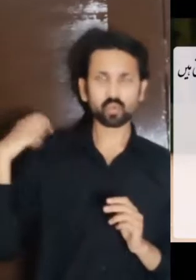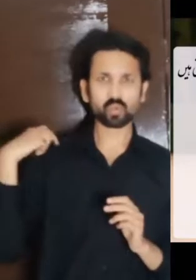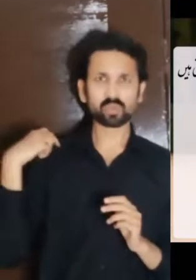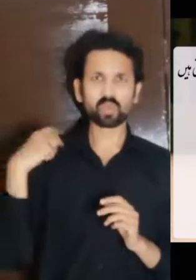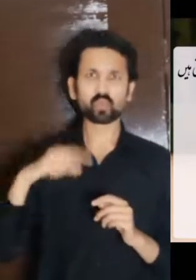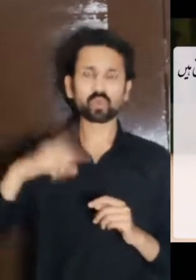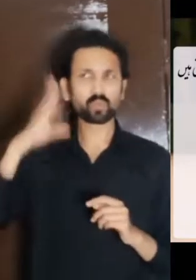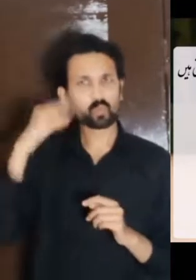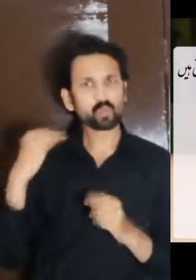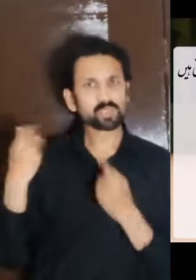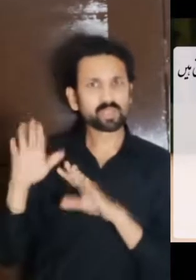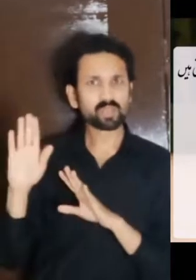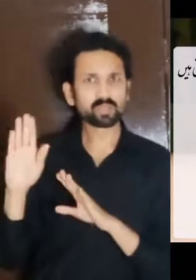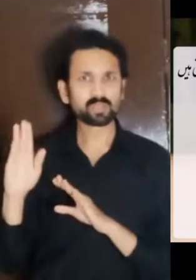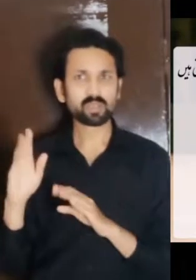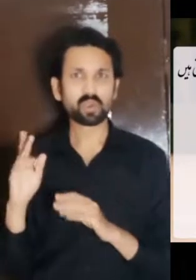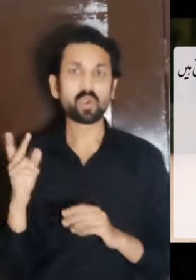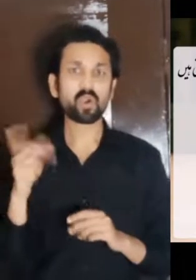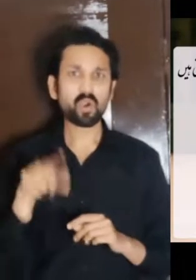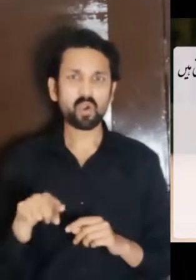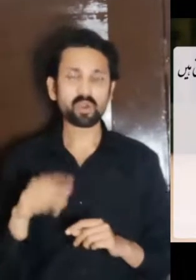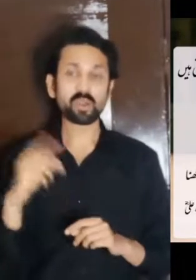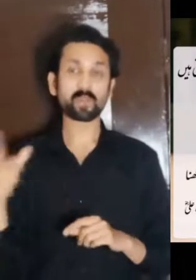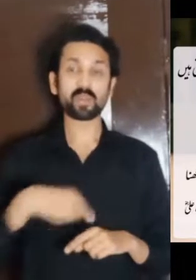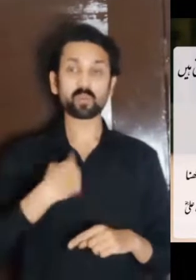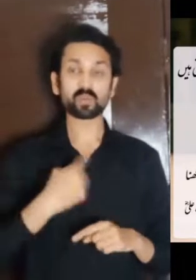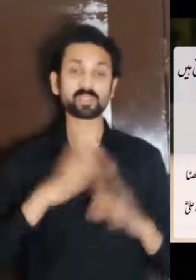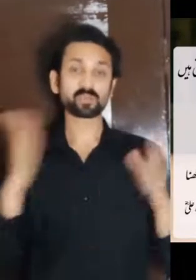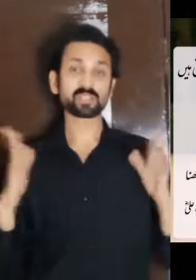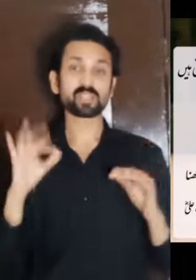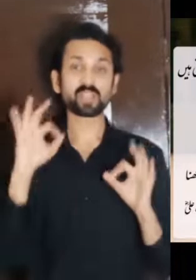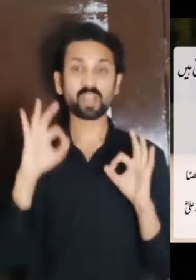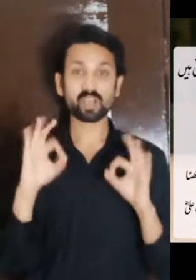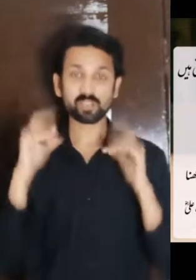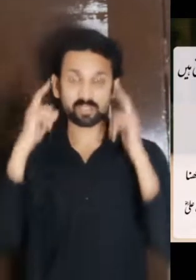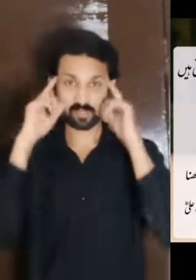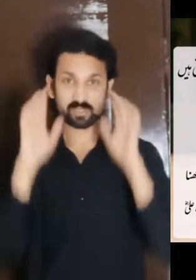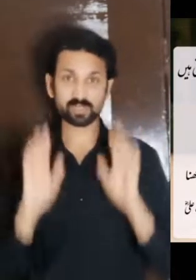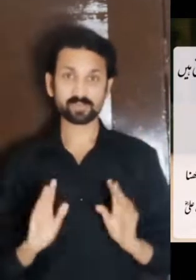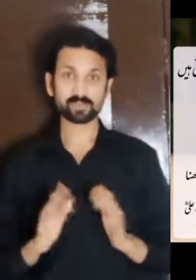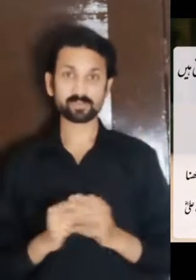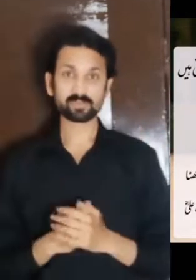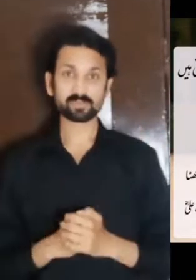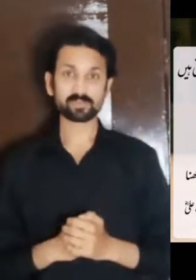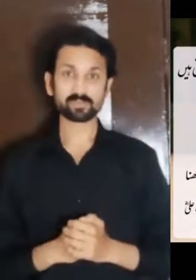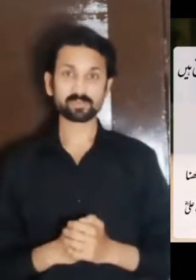अपने गुनाहों को भूल जाना और अपने आप को सबसे बेहतर समझना।